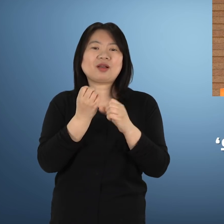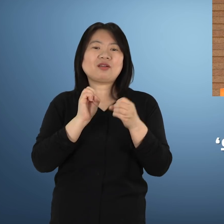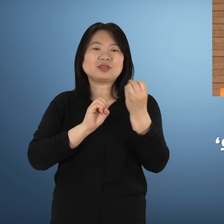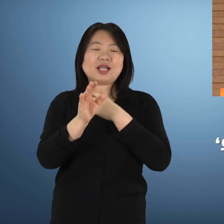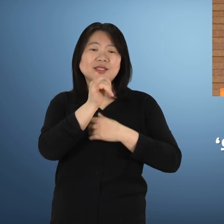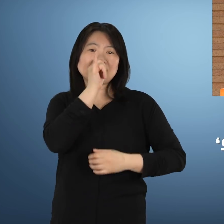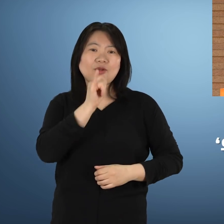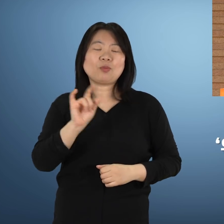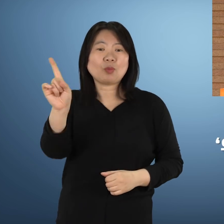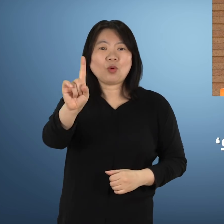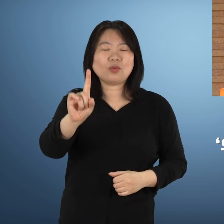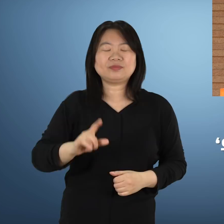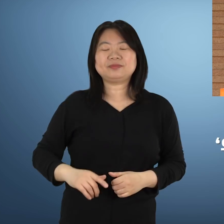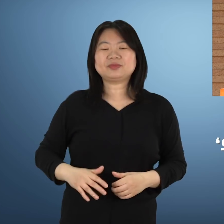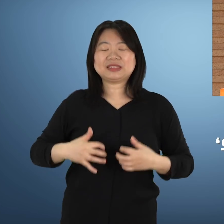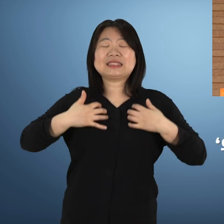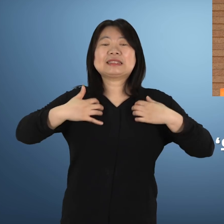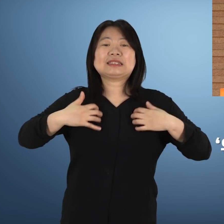기쁨은